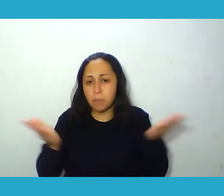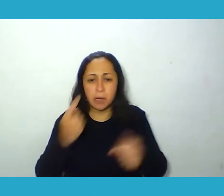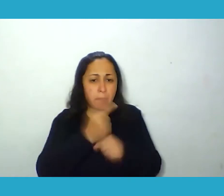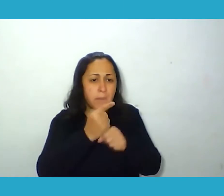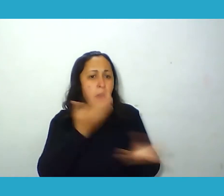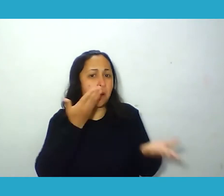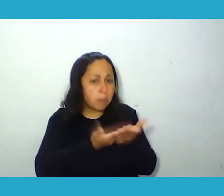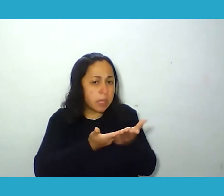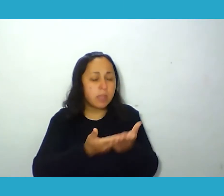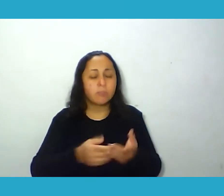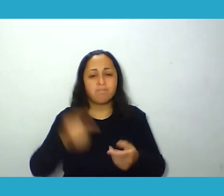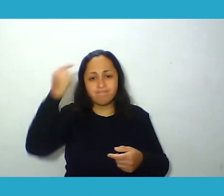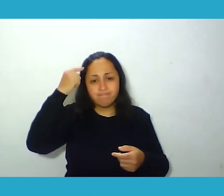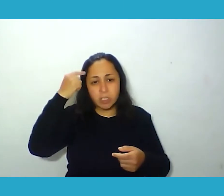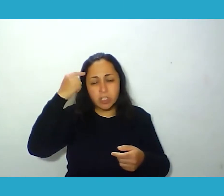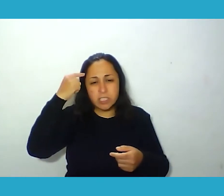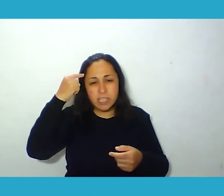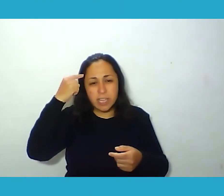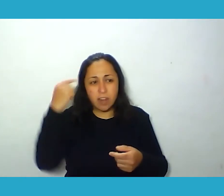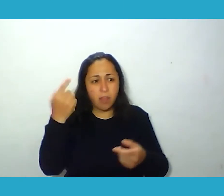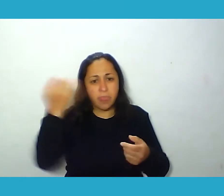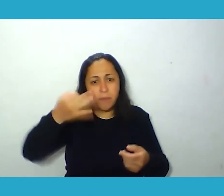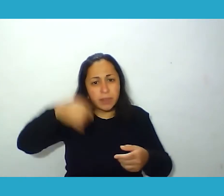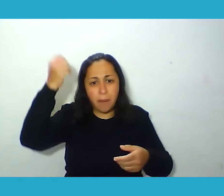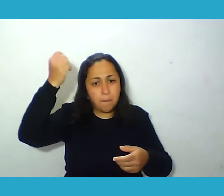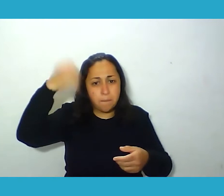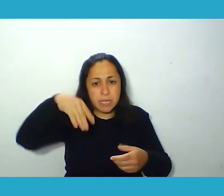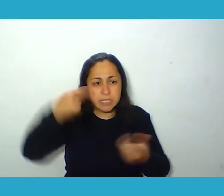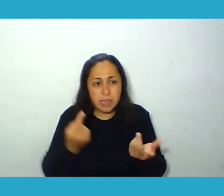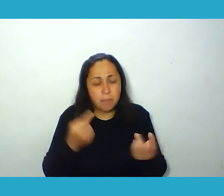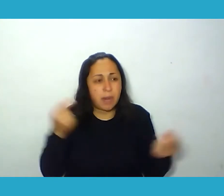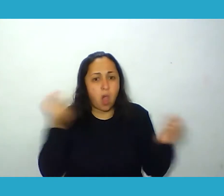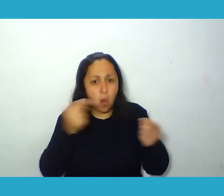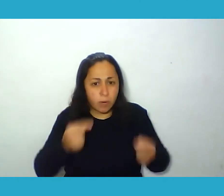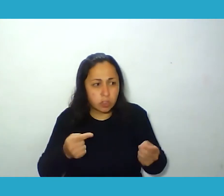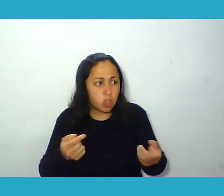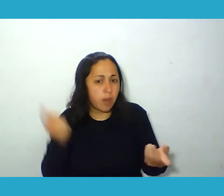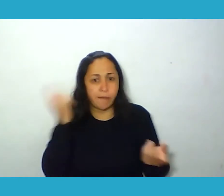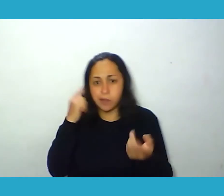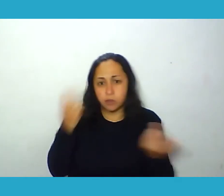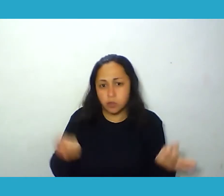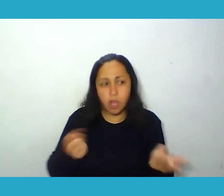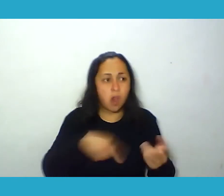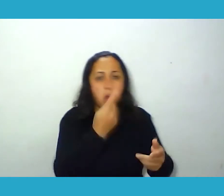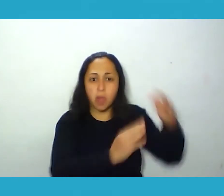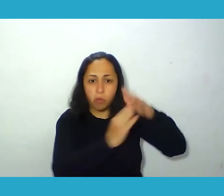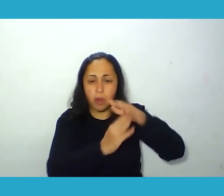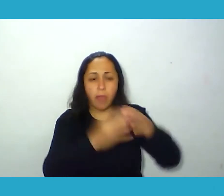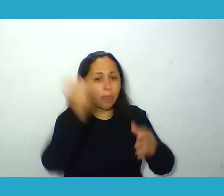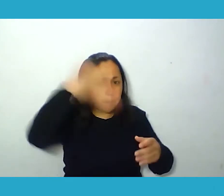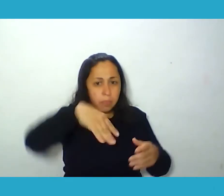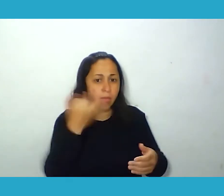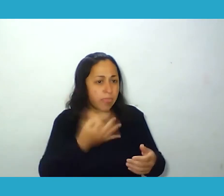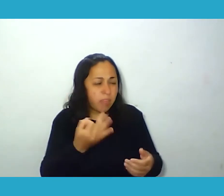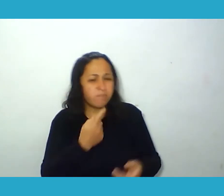primera medida. Considera que CTI debería estar presente para analizar las objeciones, así como las restantes autoridades, y